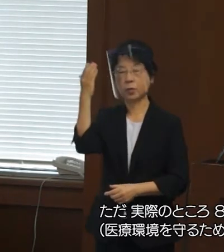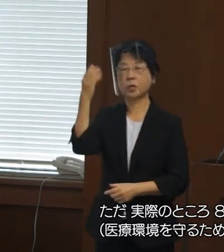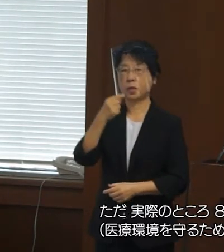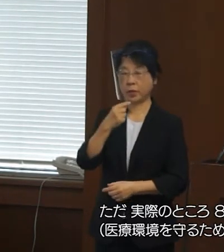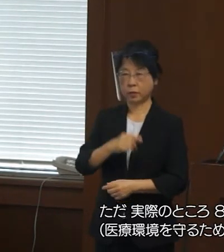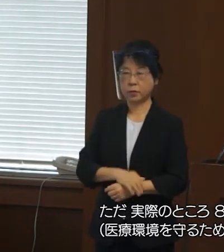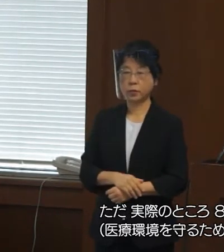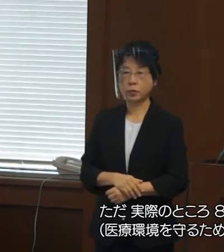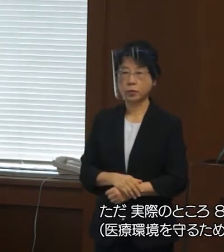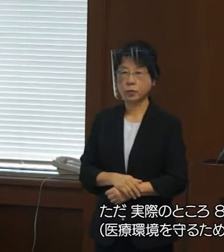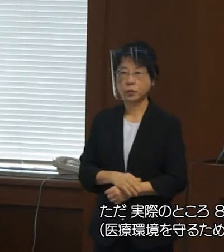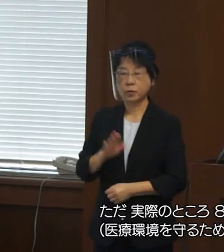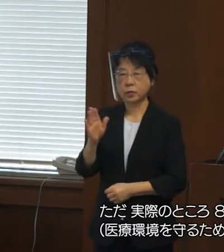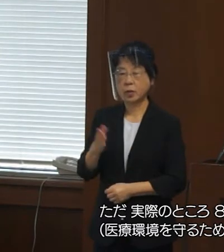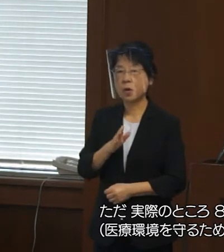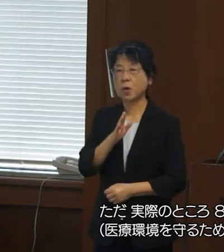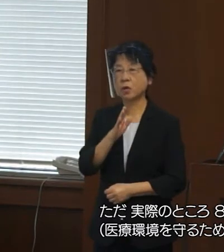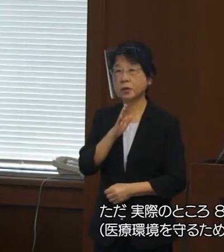今